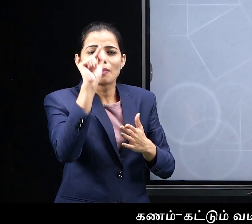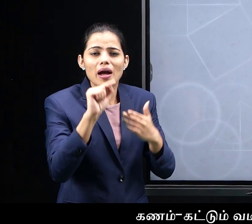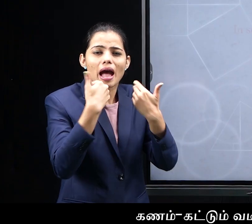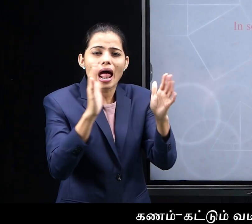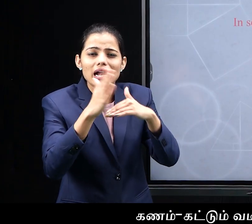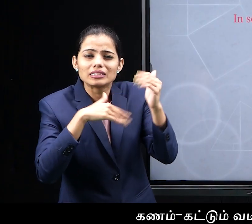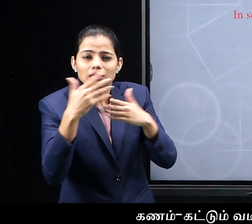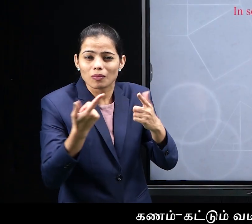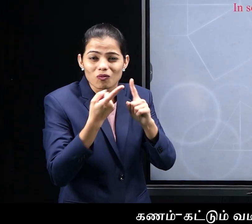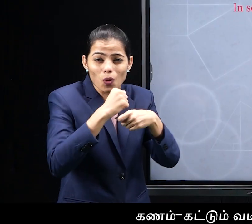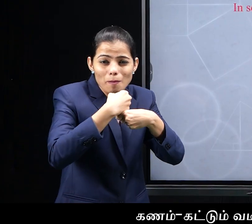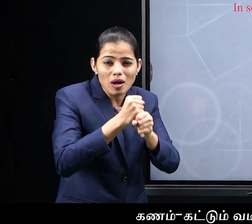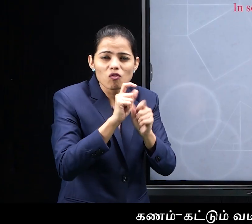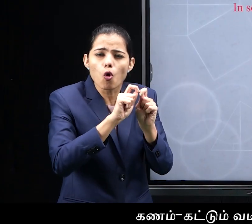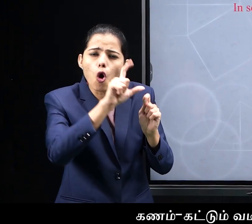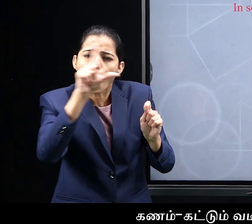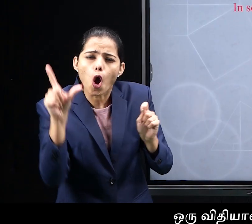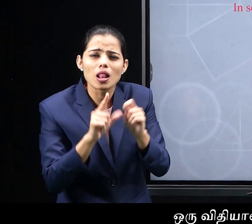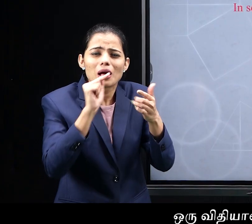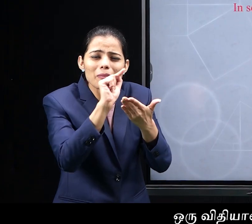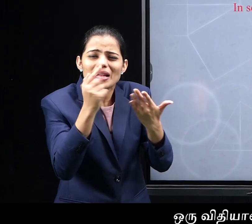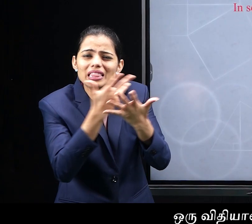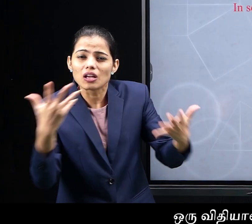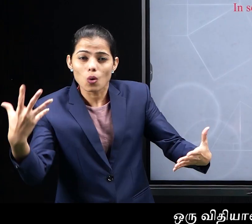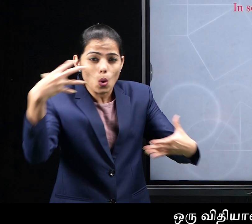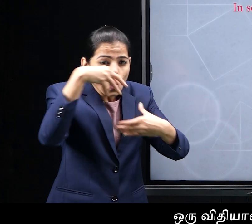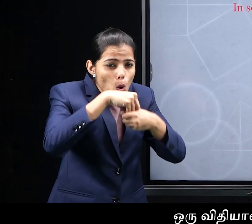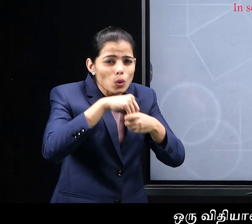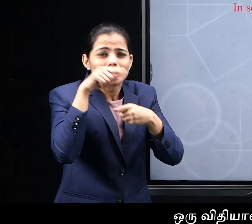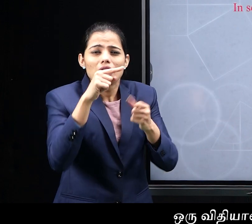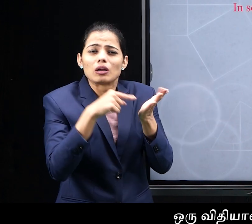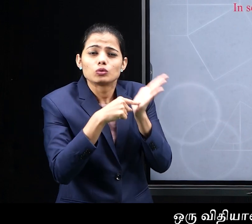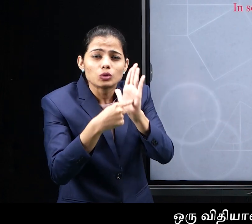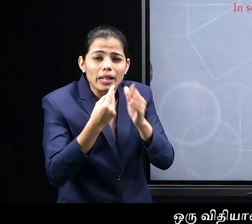கணம் கட்டும் படிவத்தில் அனைத்து கூறுகளும் ஒரு விதியால் விவரிக்கப்படுகின்றன.